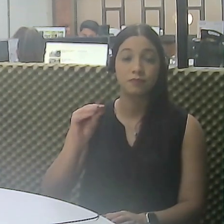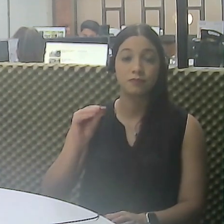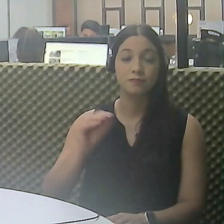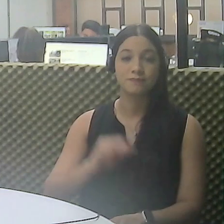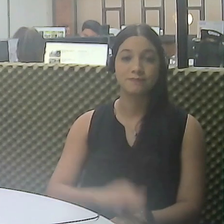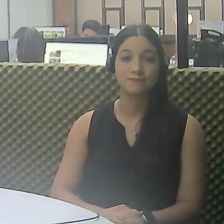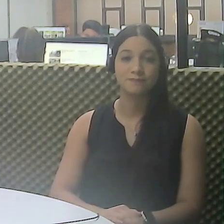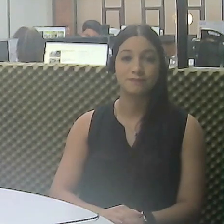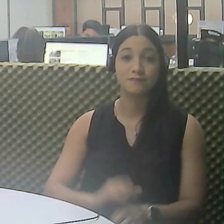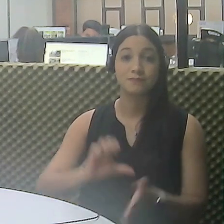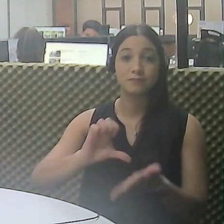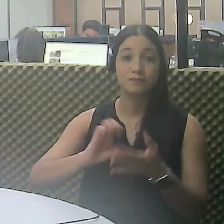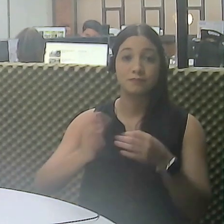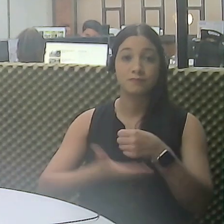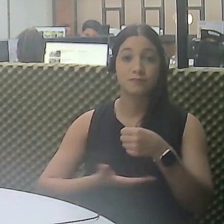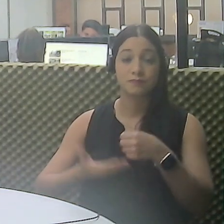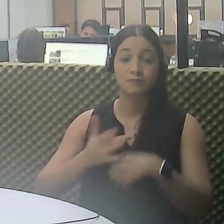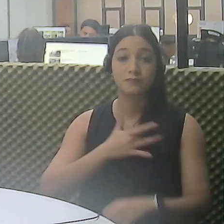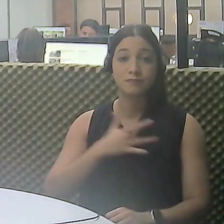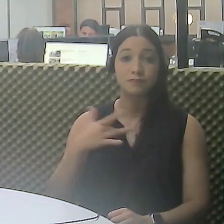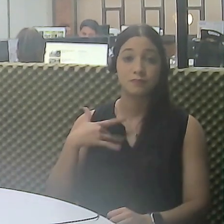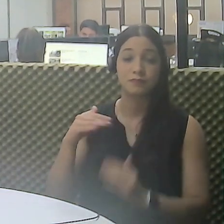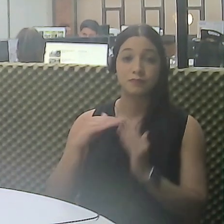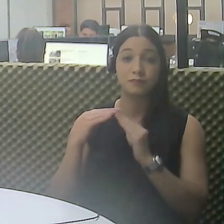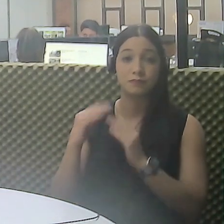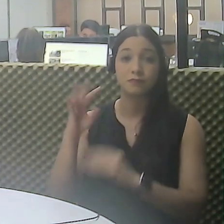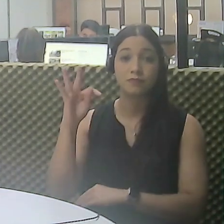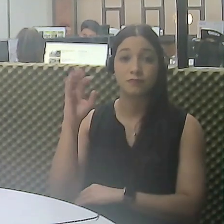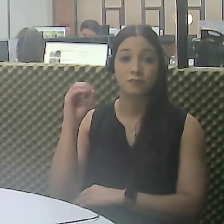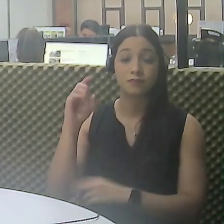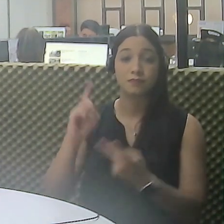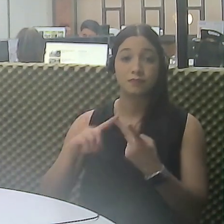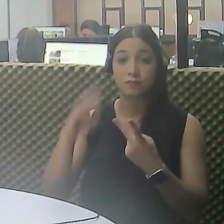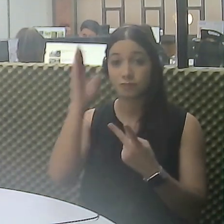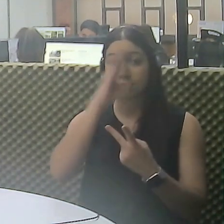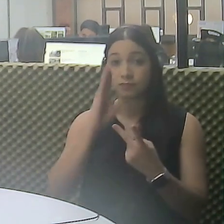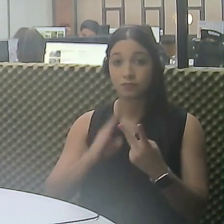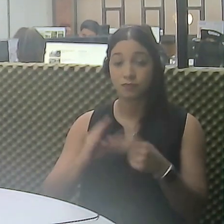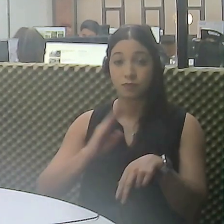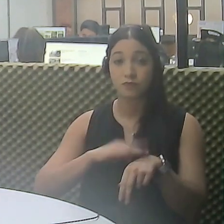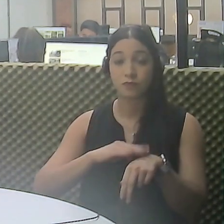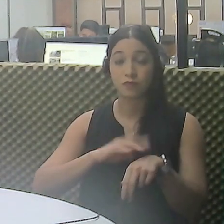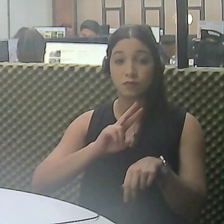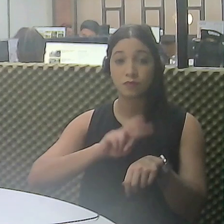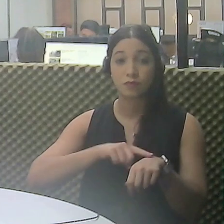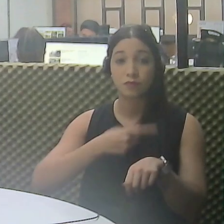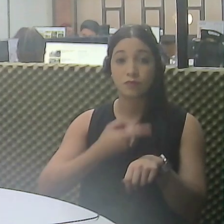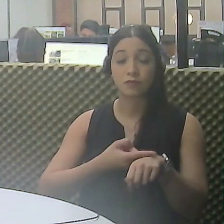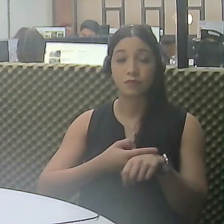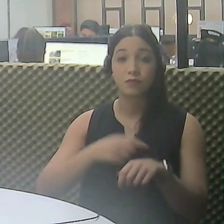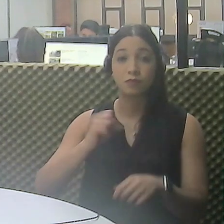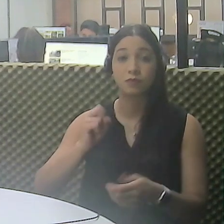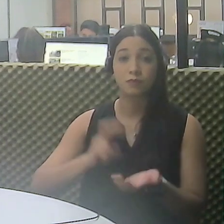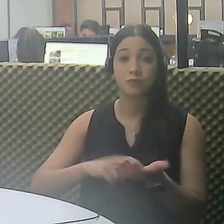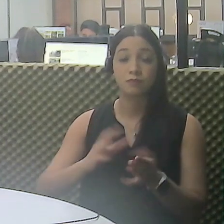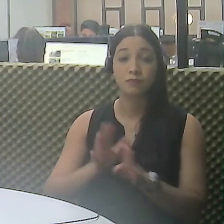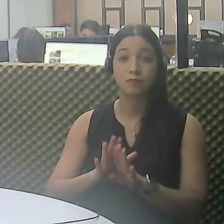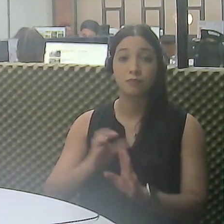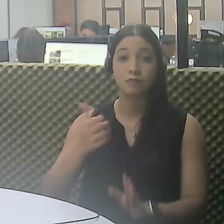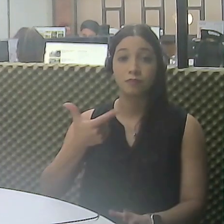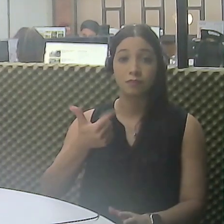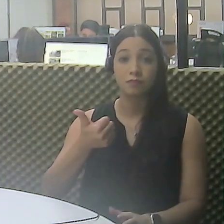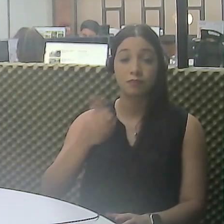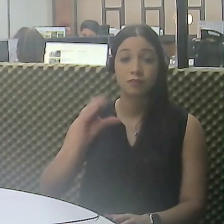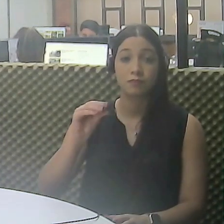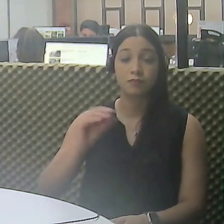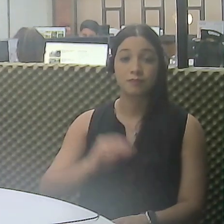noite. Já nas unidades básicas de saúde dos bairros Tocantins e Brasil, o horário foi estendido, sendo das 8 da manhã até às 9